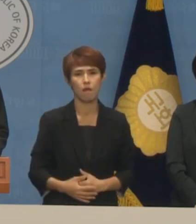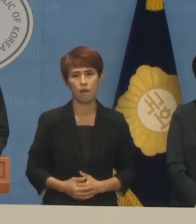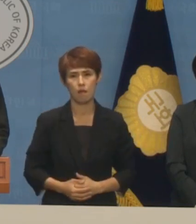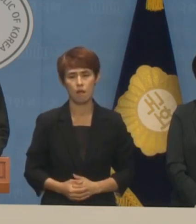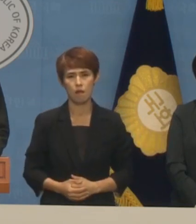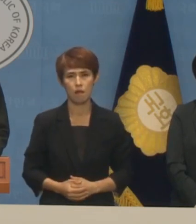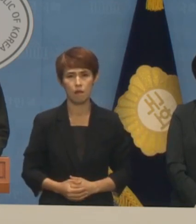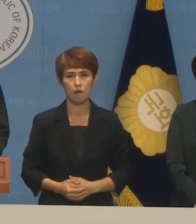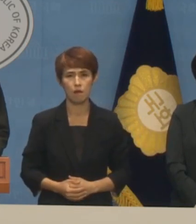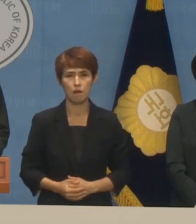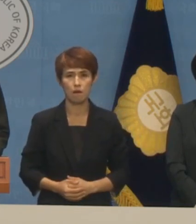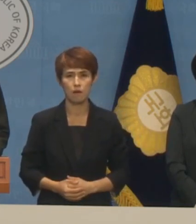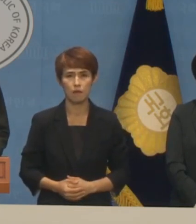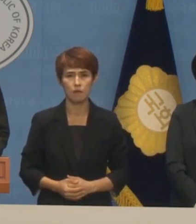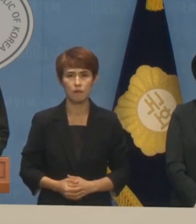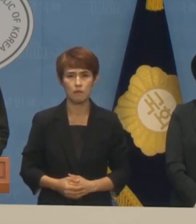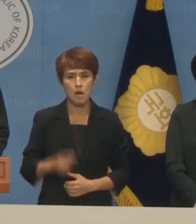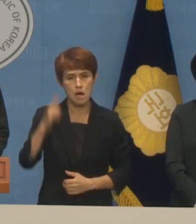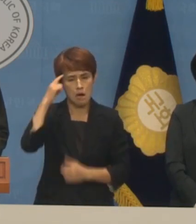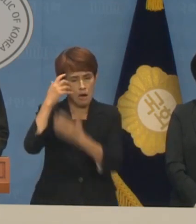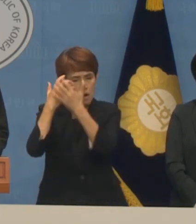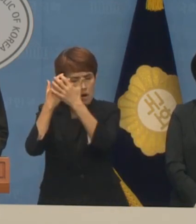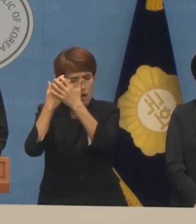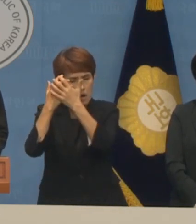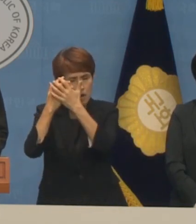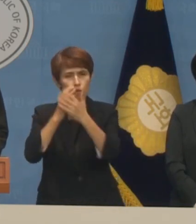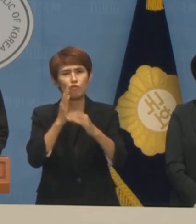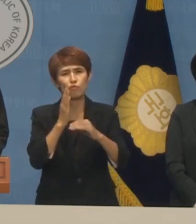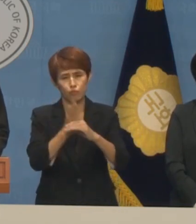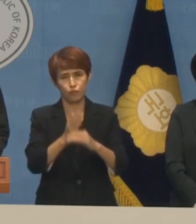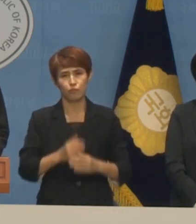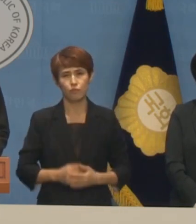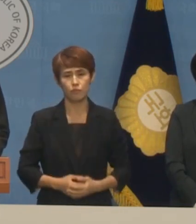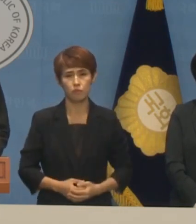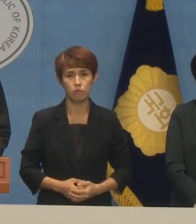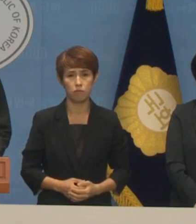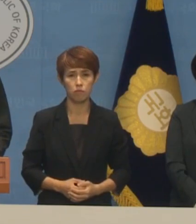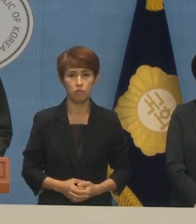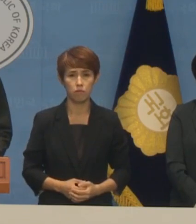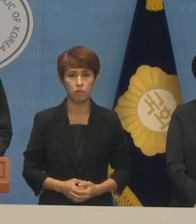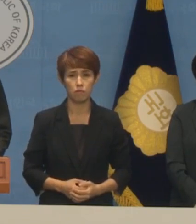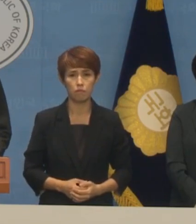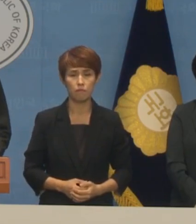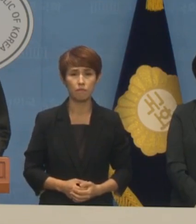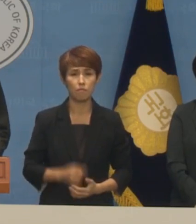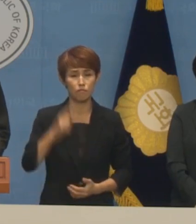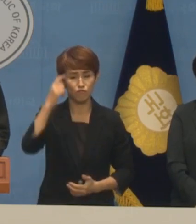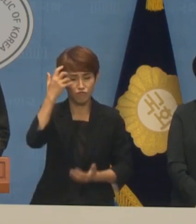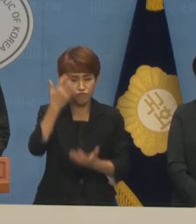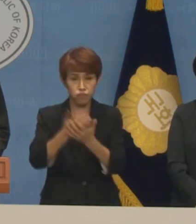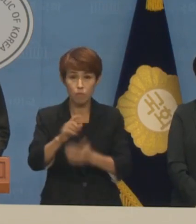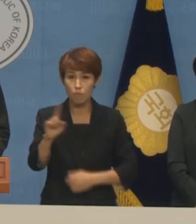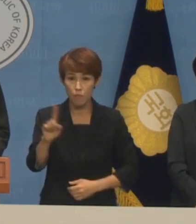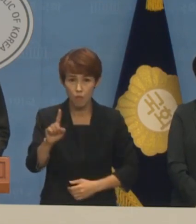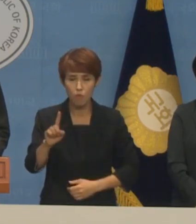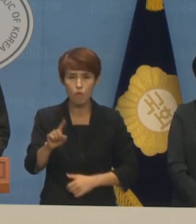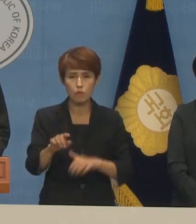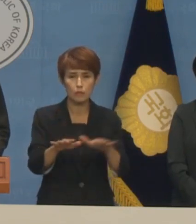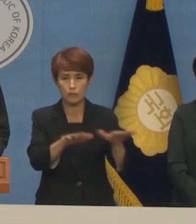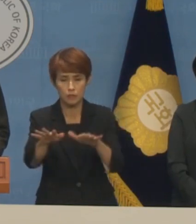채 오랜 시간 트라우마에 시달려야 했습니다. 그런데 더욱 충격적인 사실은 이 같은 지진